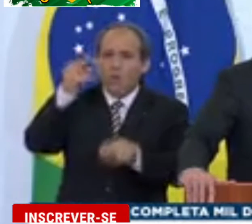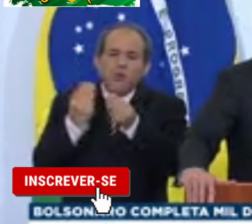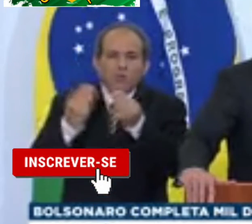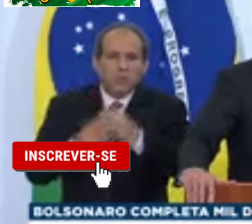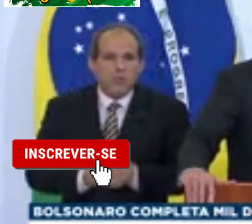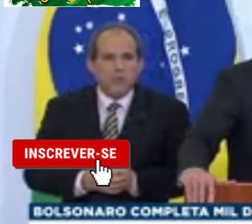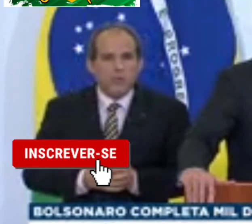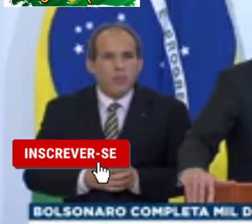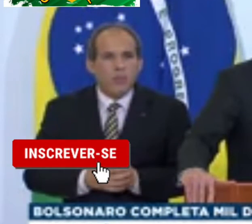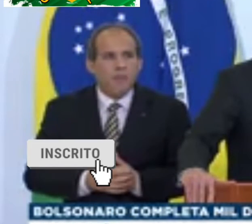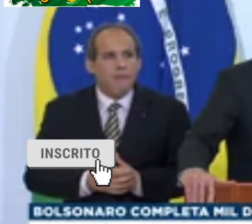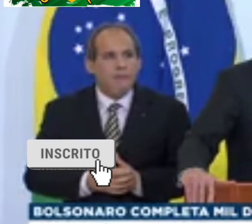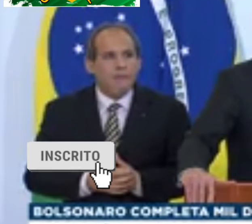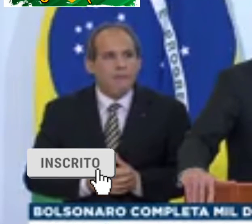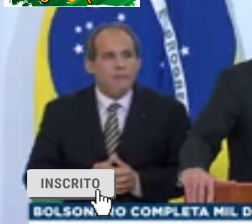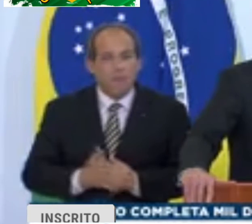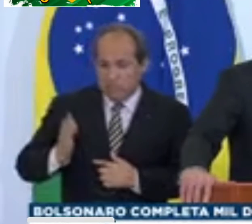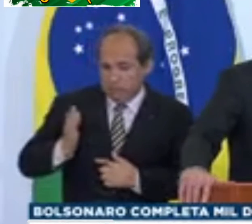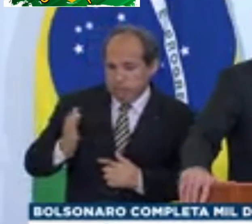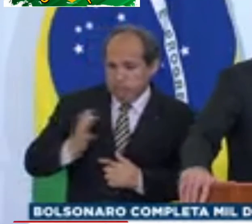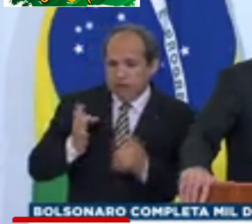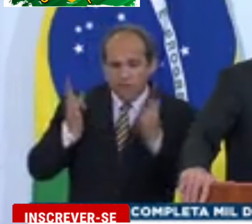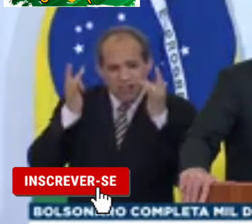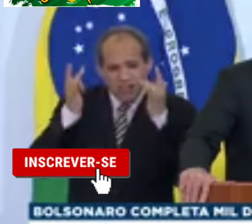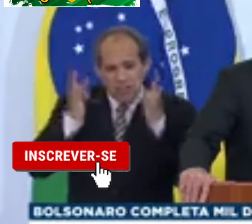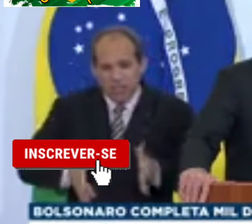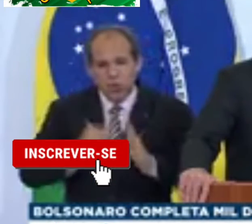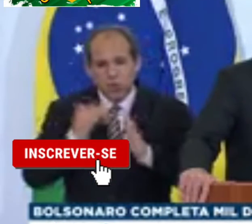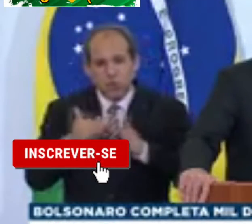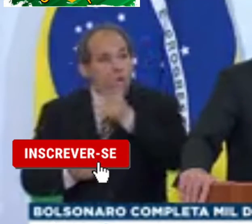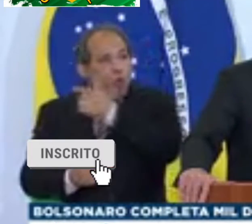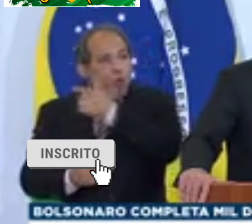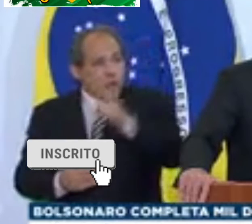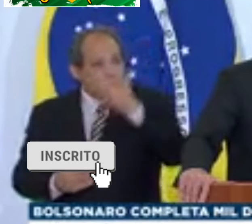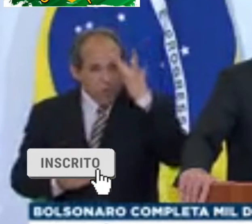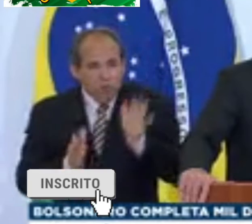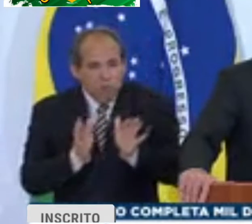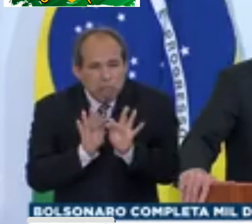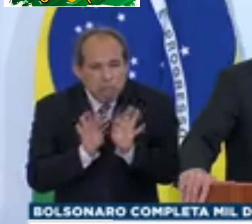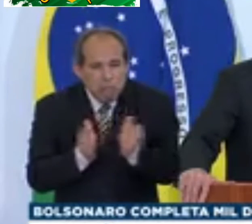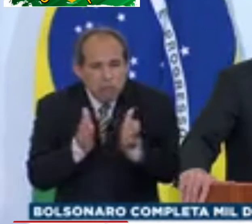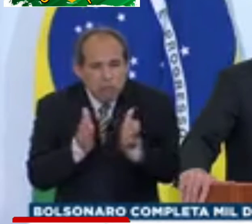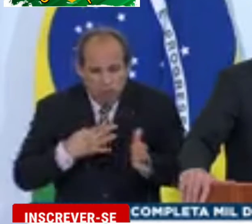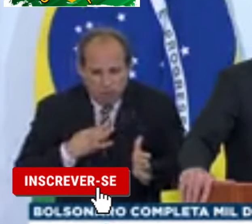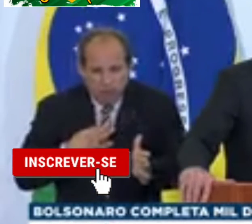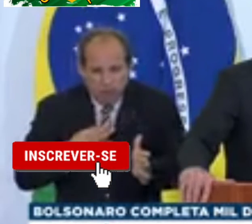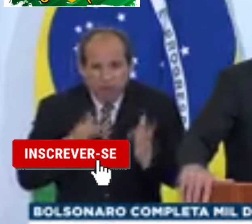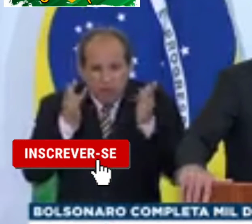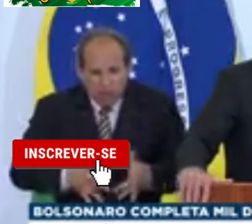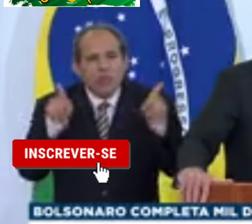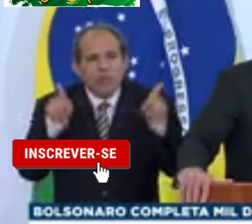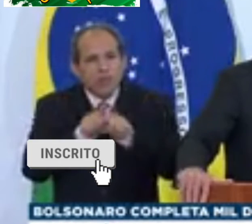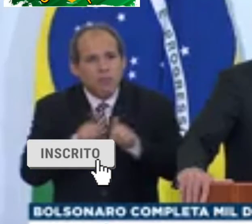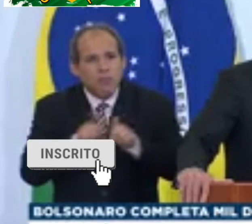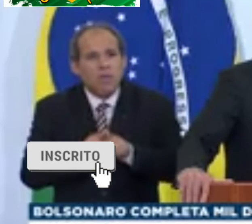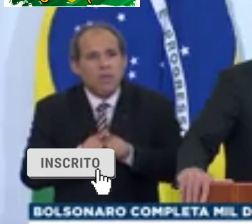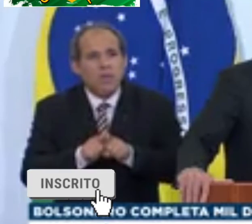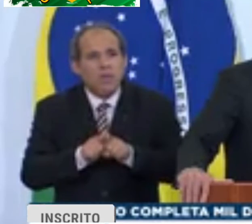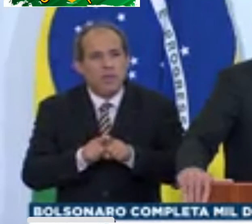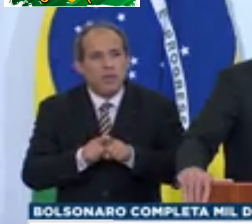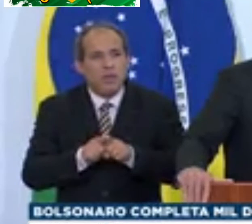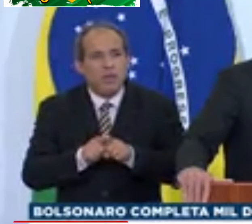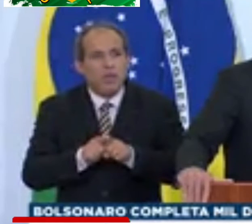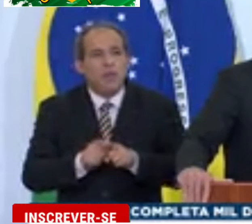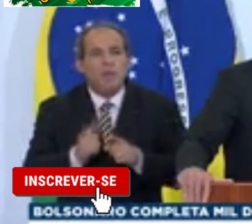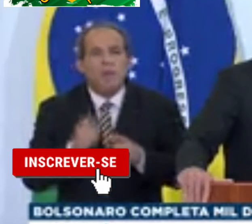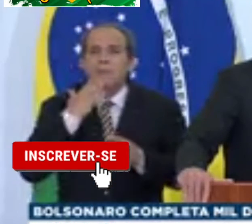O bilionário não levará nada, e aquele que só tem a roupa do corpo também não levará essa roupa. Peço a